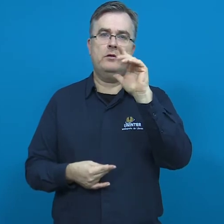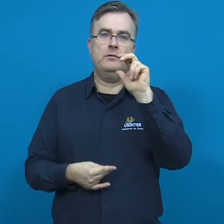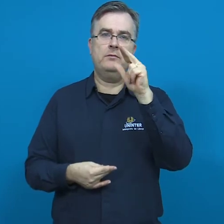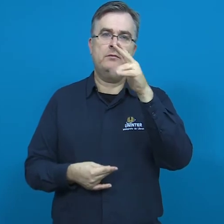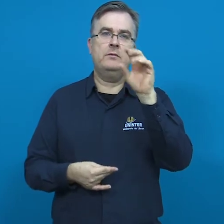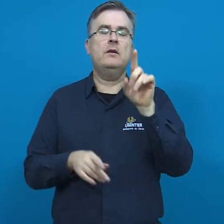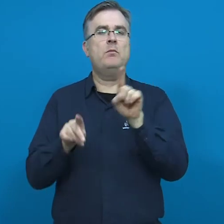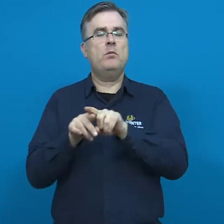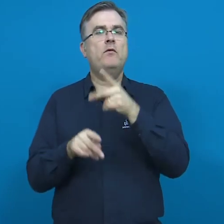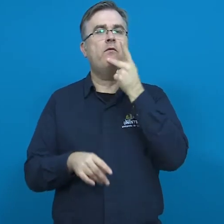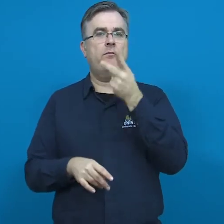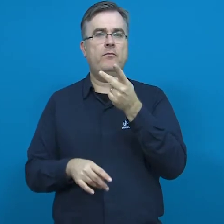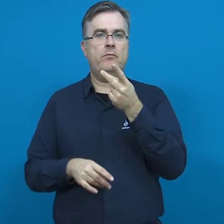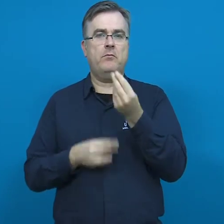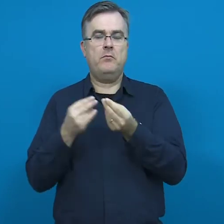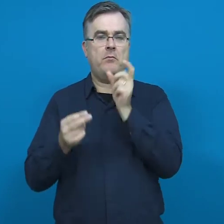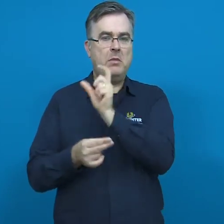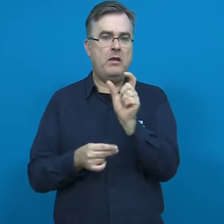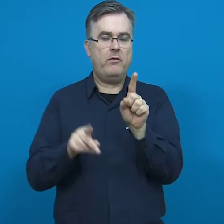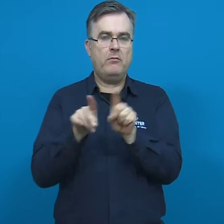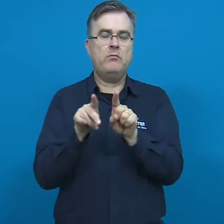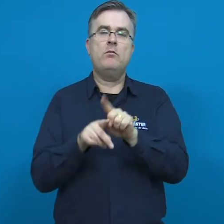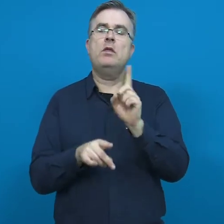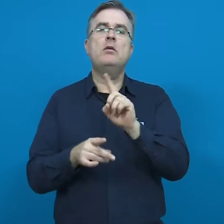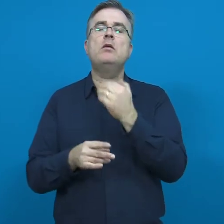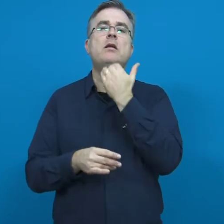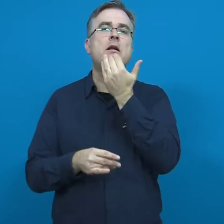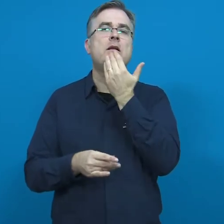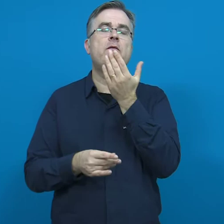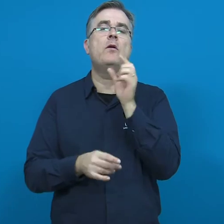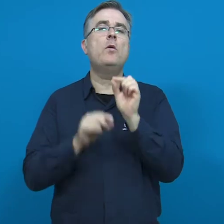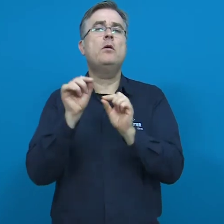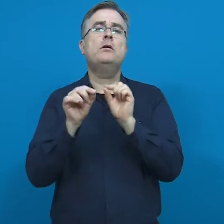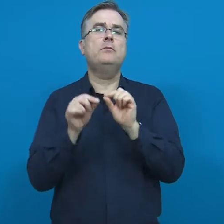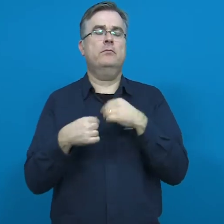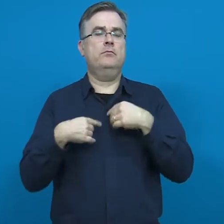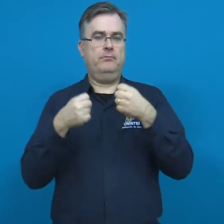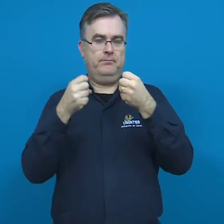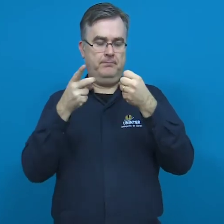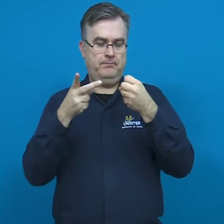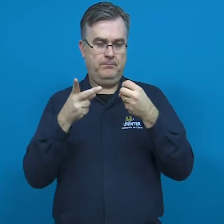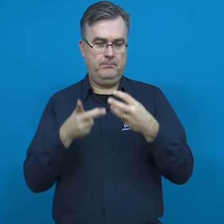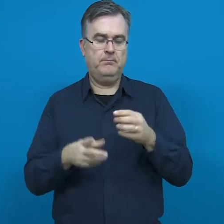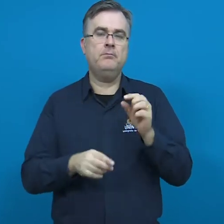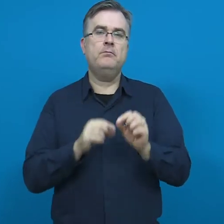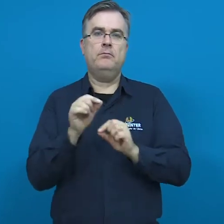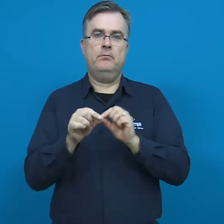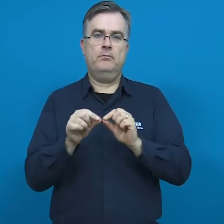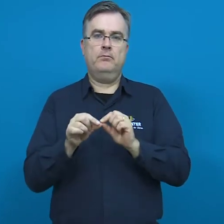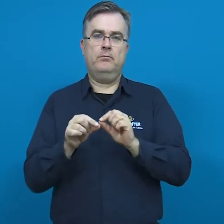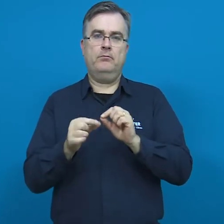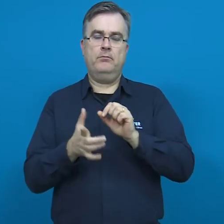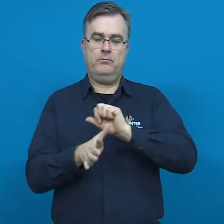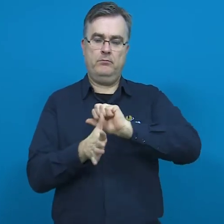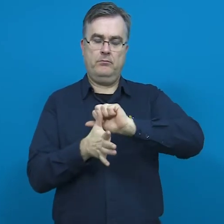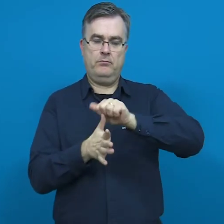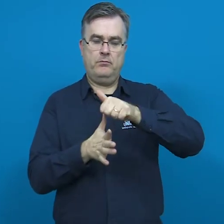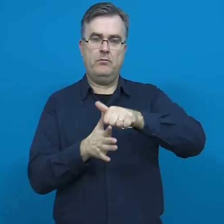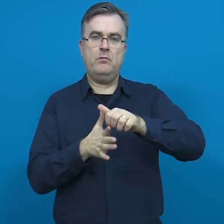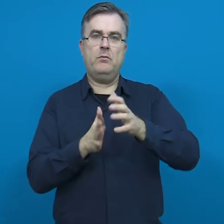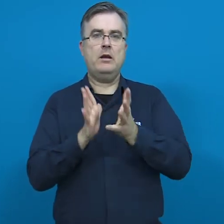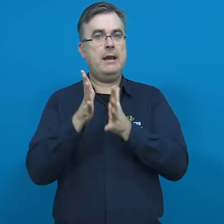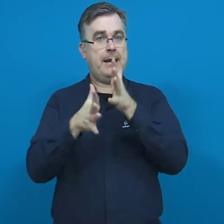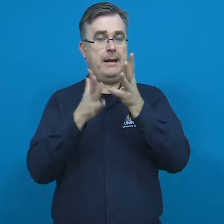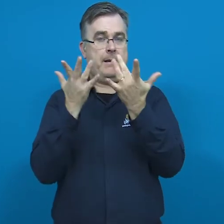a articulação para quem fala, por exemplo, a articulação das palavras, ou não tem nada a ver com isso? Vou explicar. Então, o que é a configuração